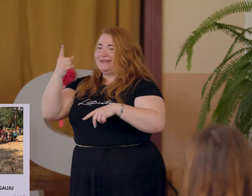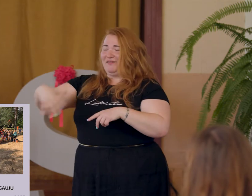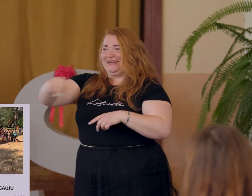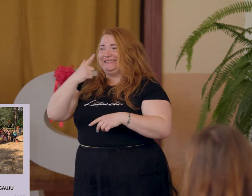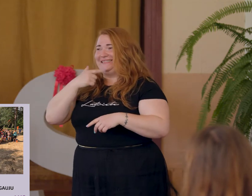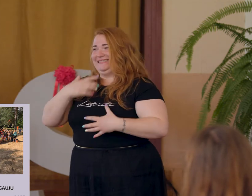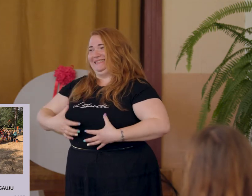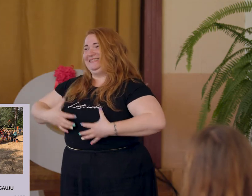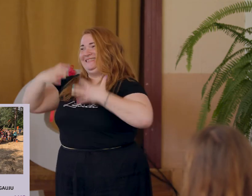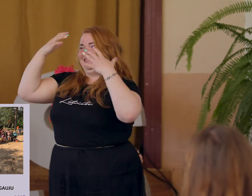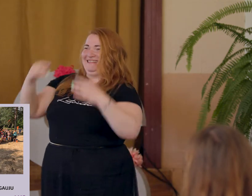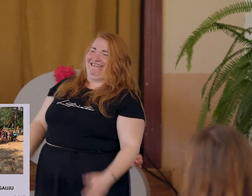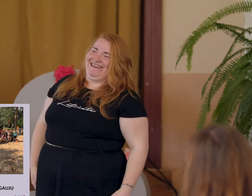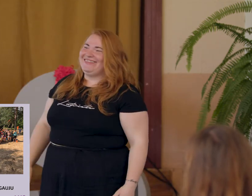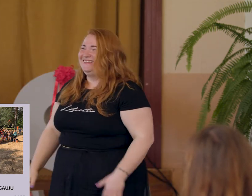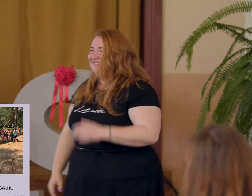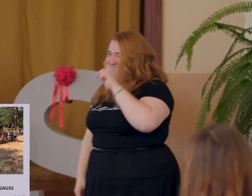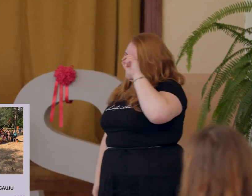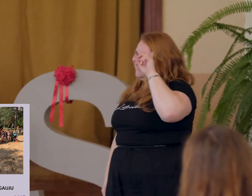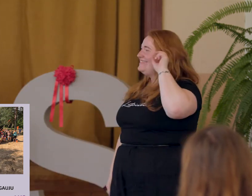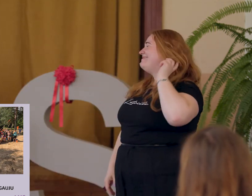ļoti karsts laiks, mēs visi bijām iedeguši ļoti sarkani.